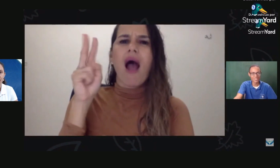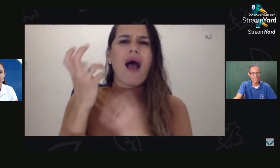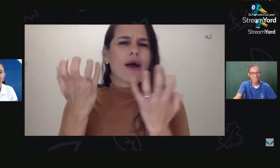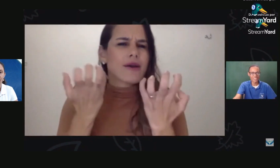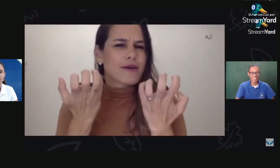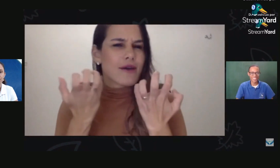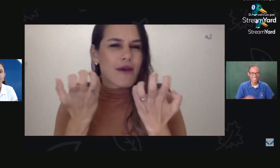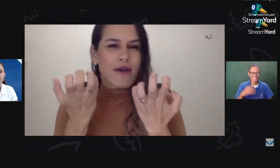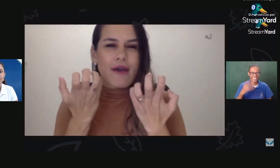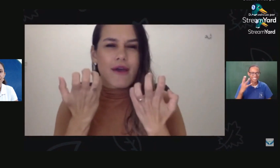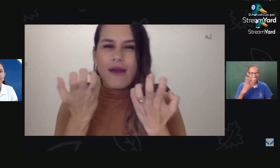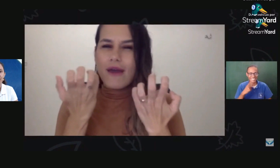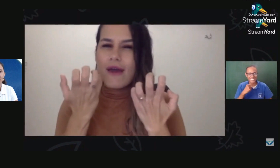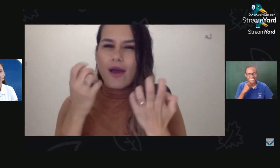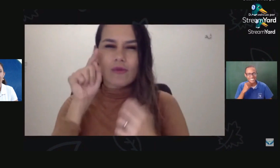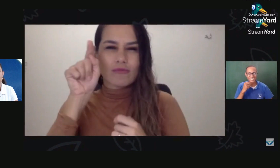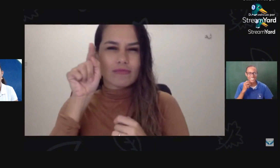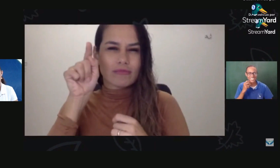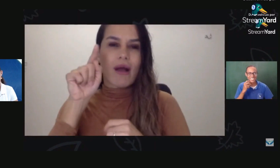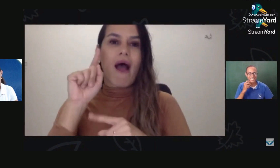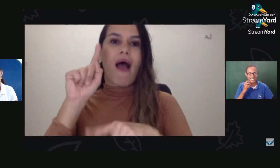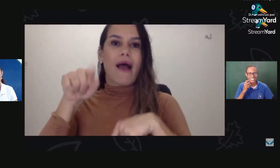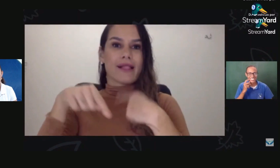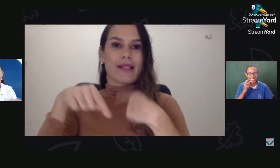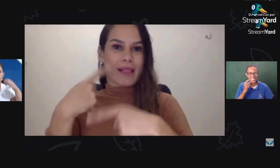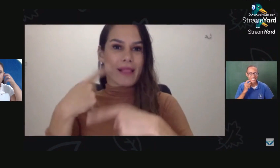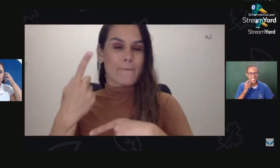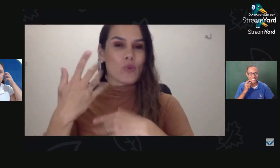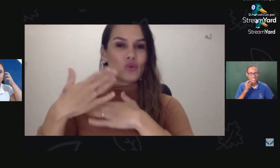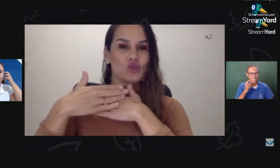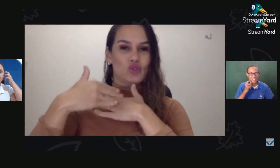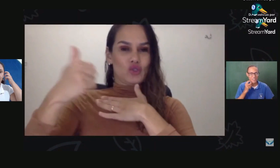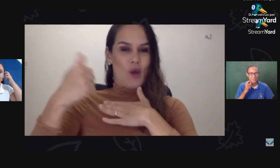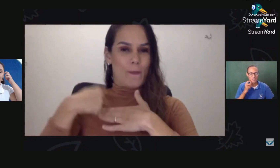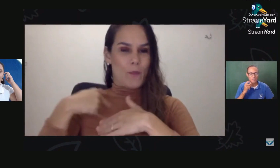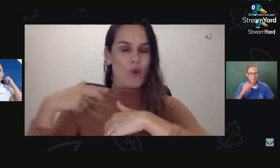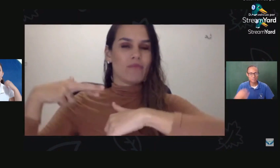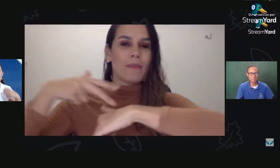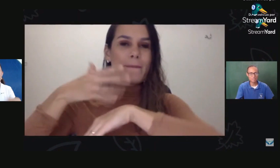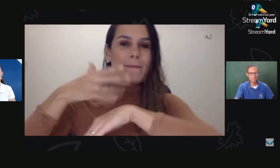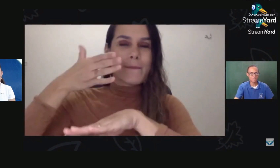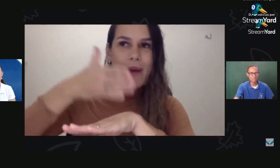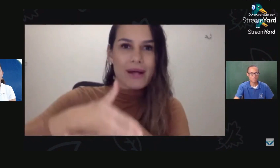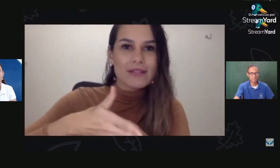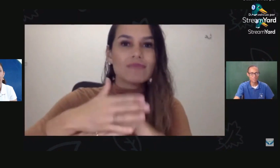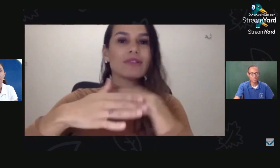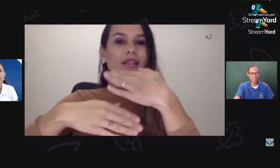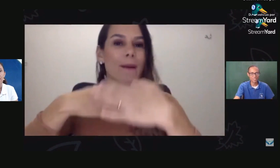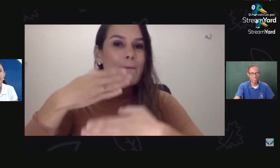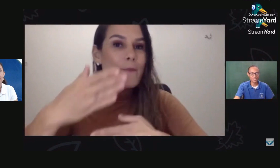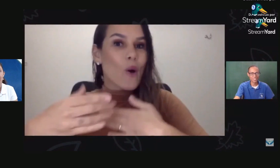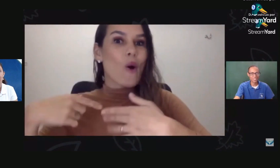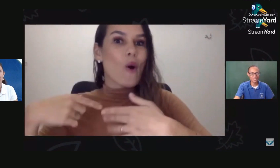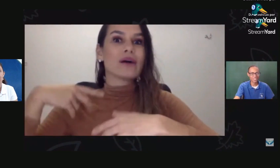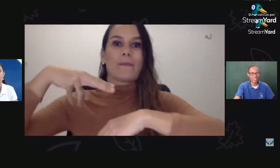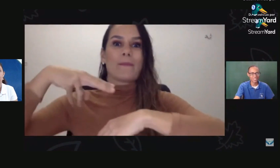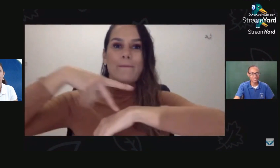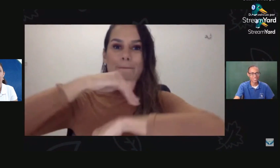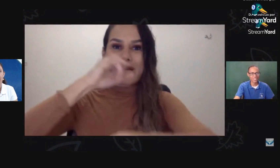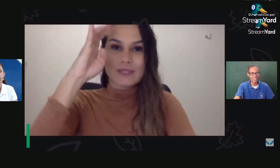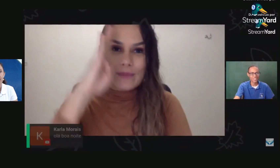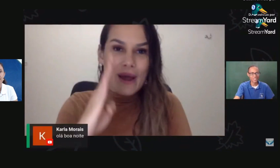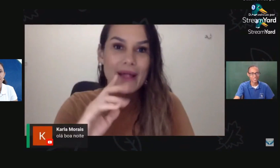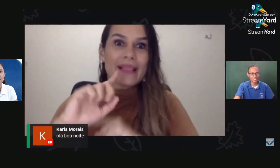lá do Ceará, fez, então, esse convite, depois me chamou, então, para fazer